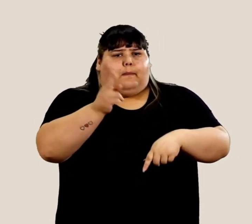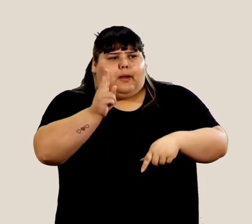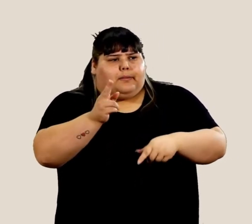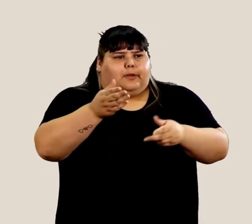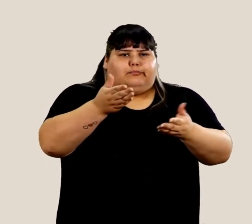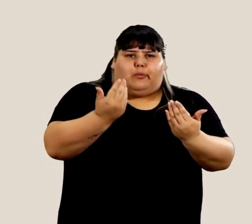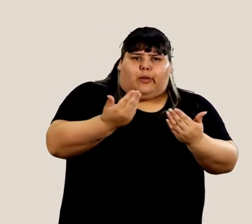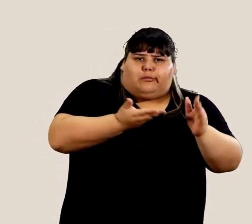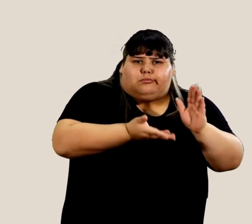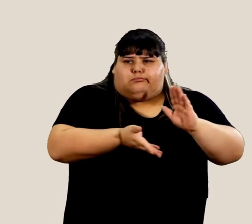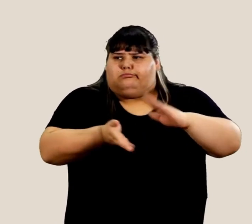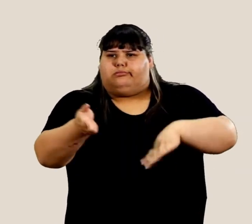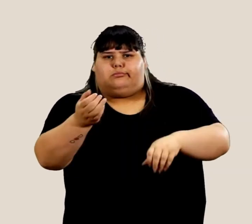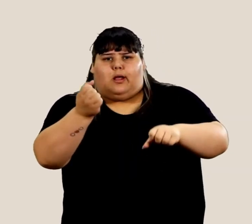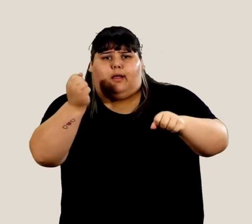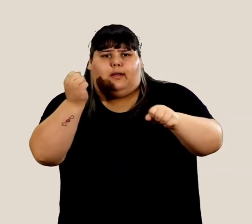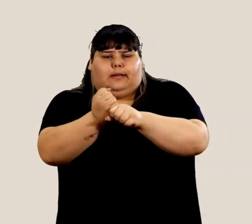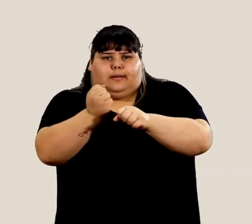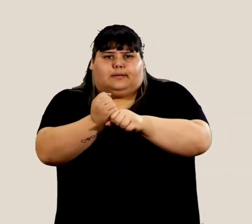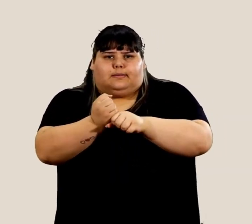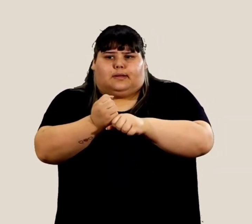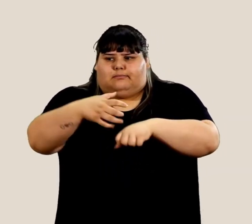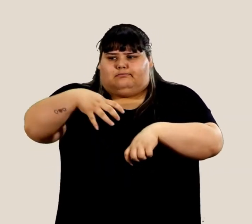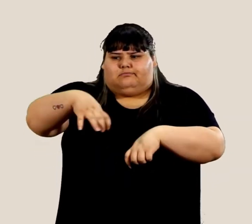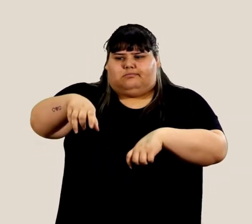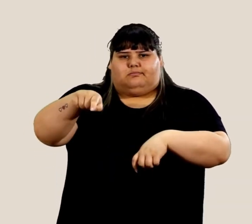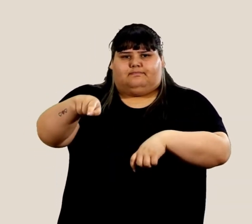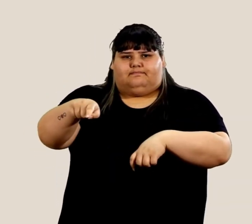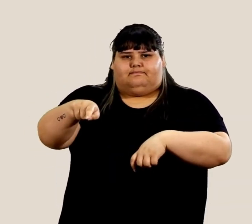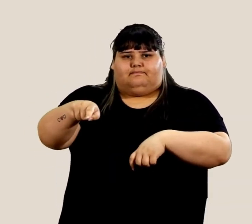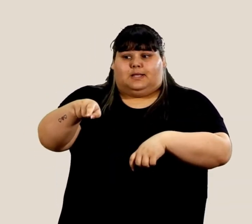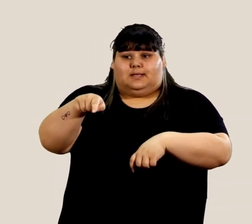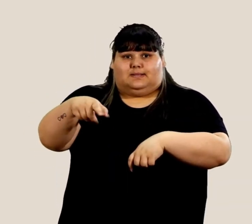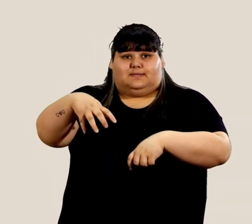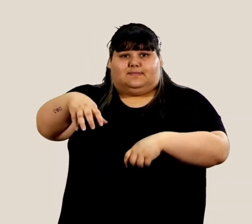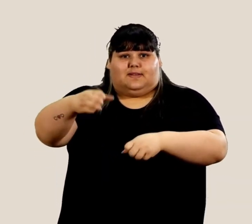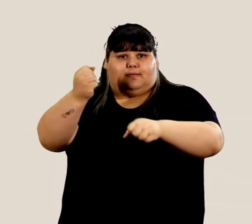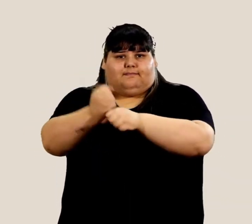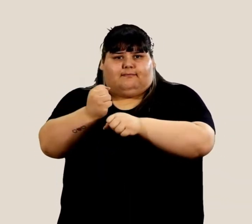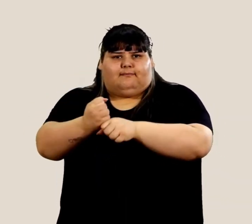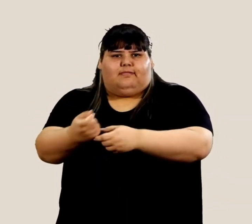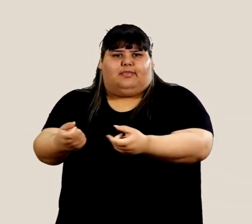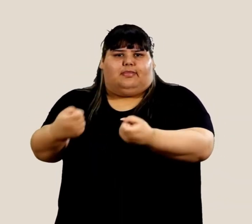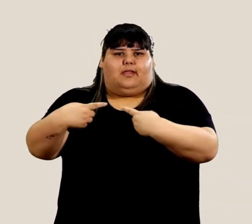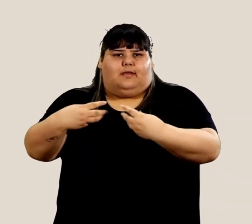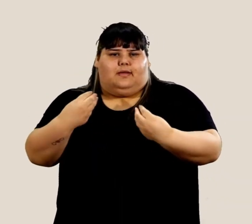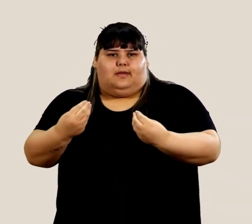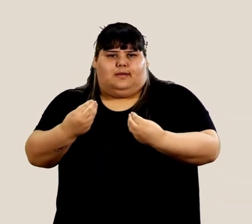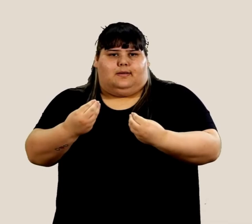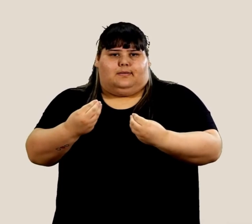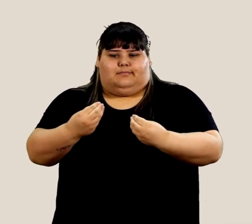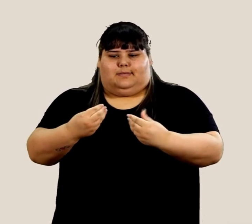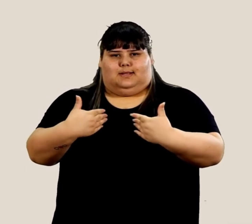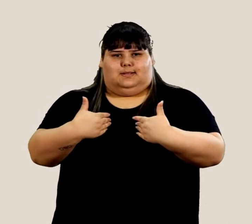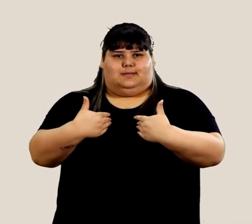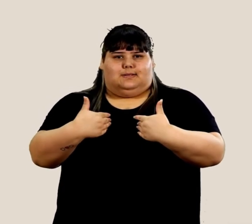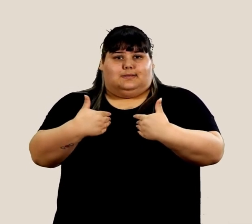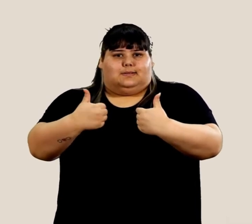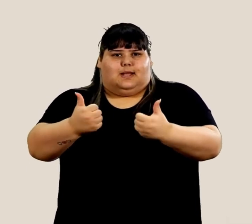permitirá que se dedique a ocupación o empleo alguno que pueda perjudicar su